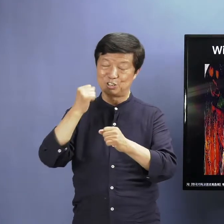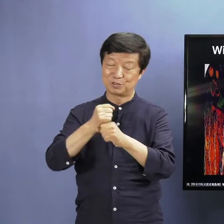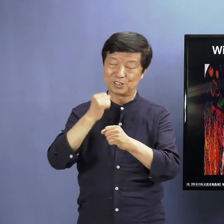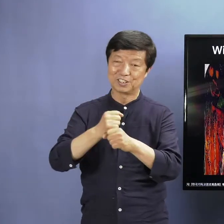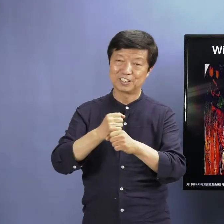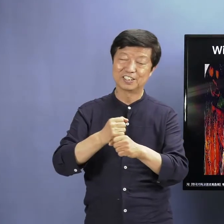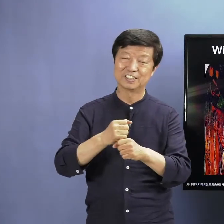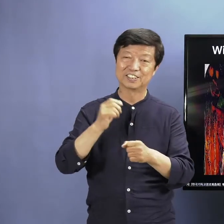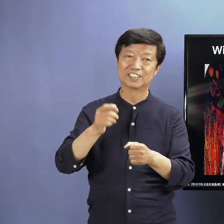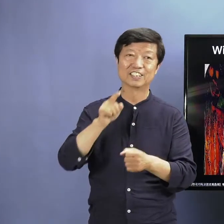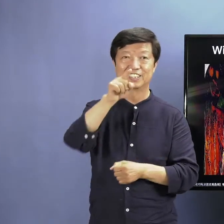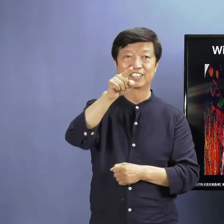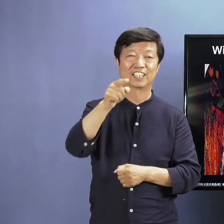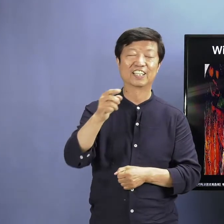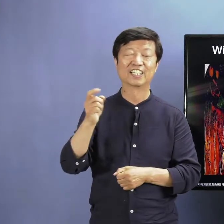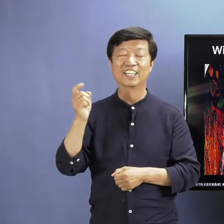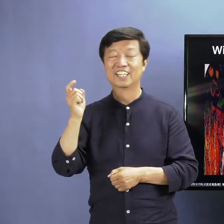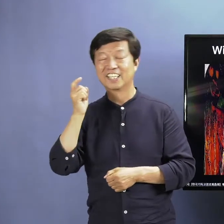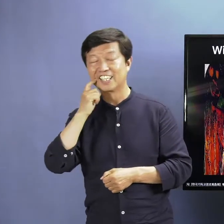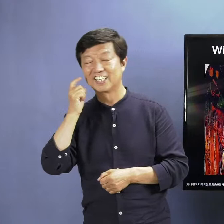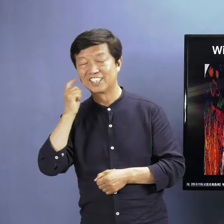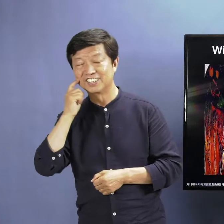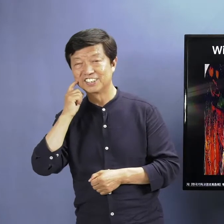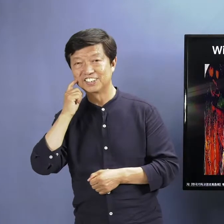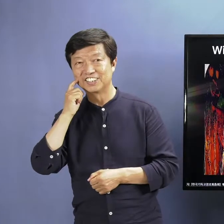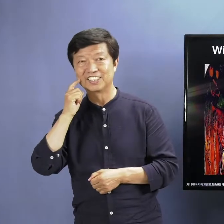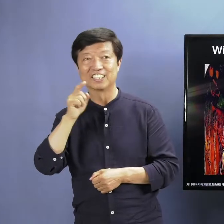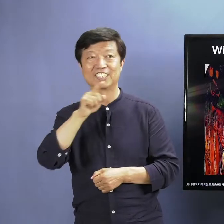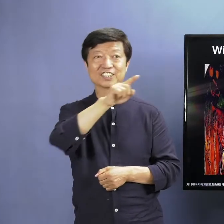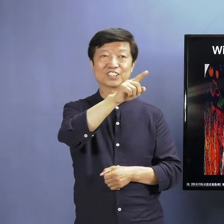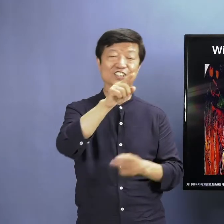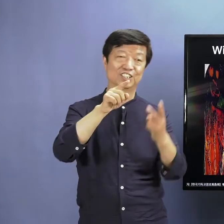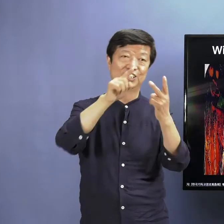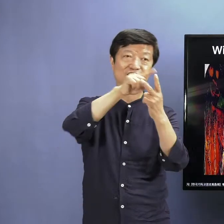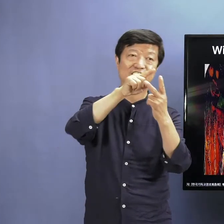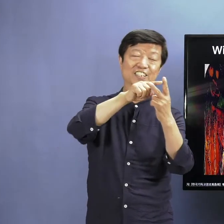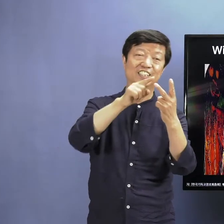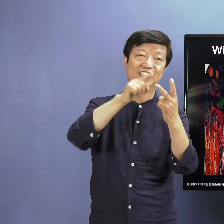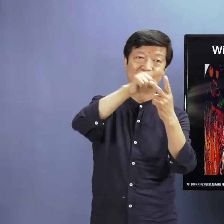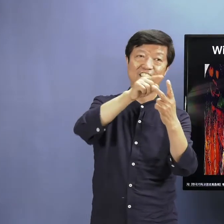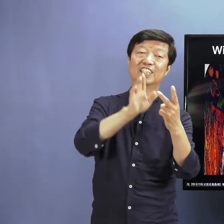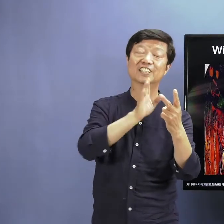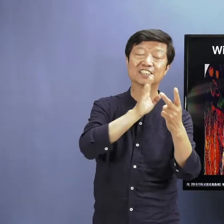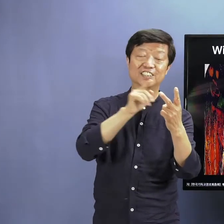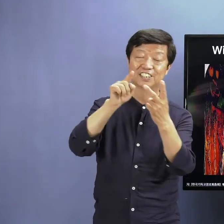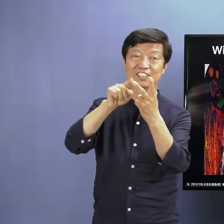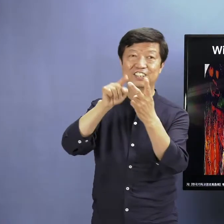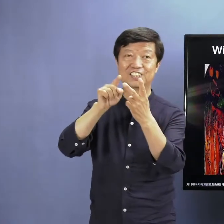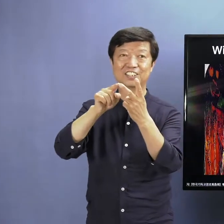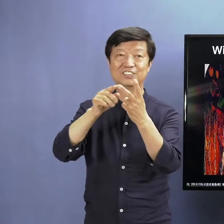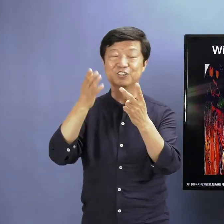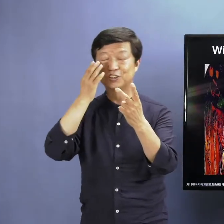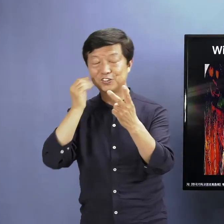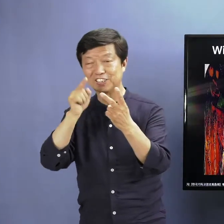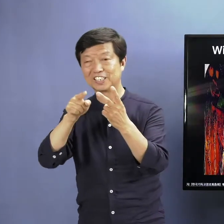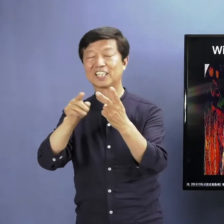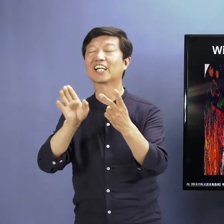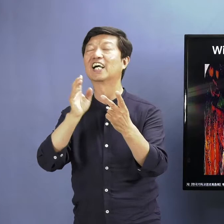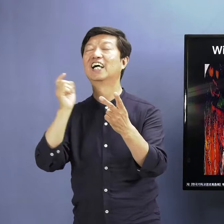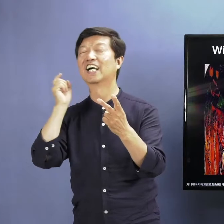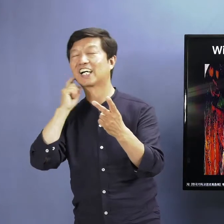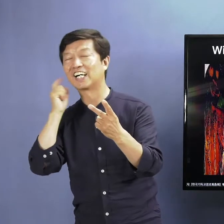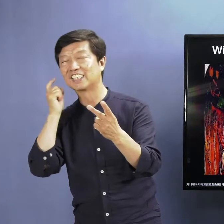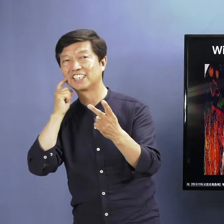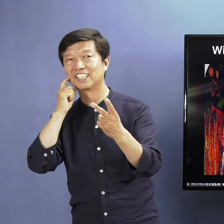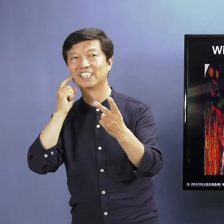그게 지금 여러분 볼 때 또 한쪽에 다른 쪽에 있는 저 그림이에요. 저건 익숙하시죠, 그렇죠? 예. 저거는